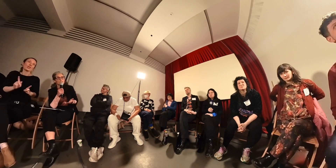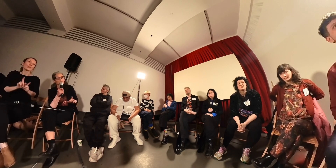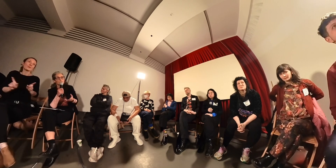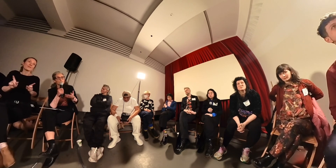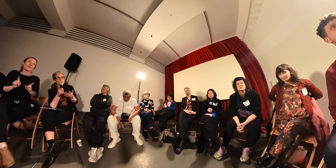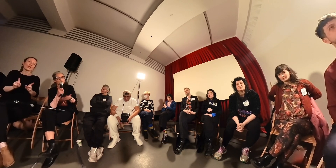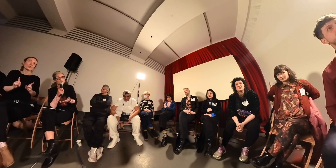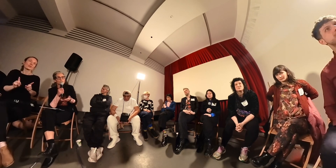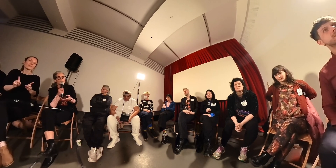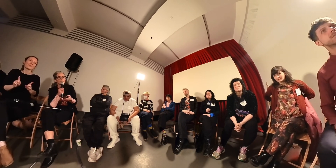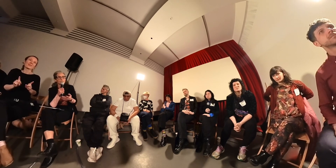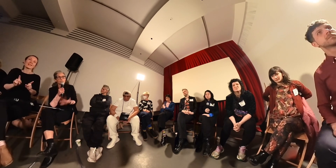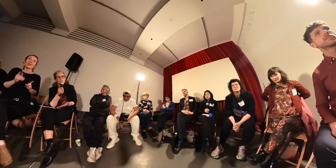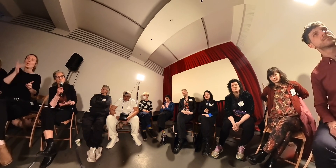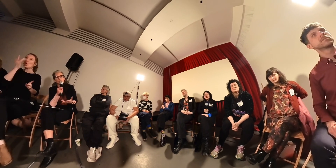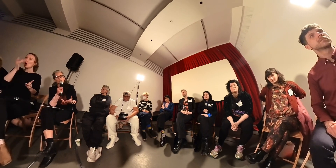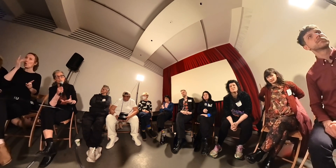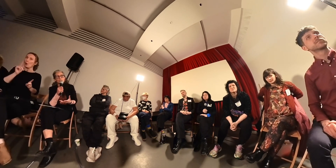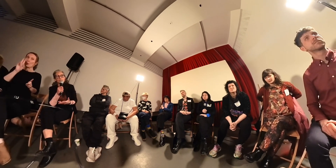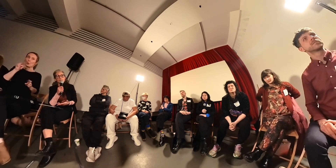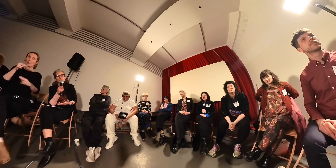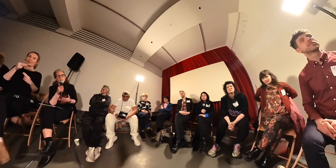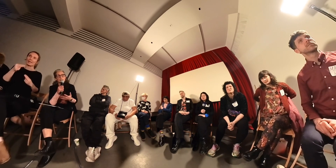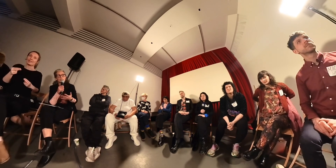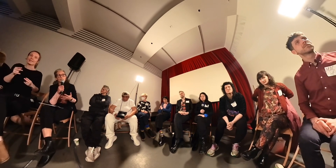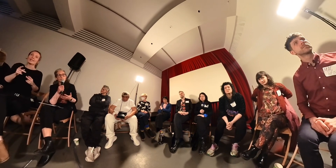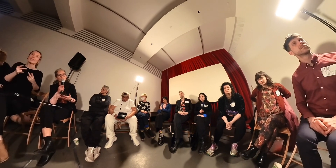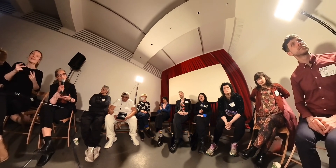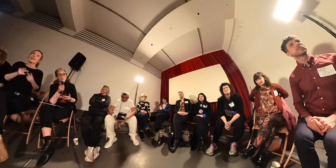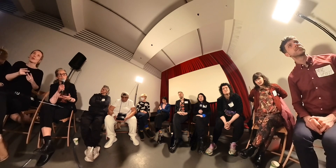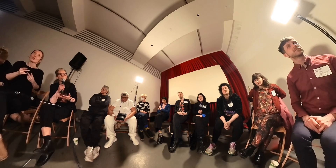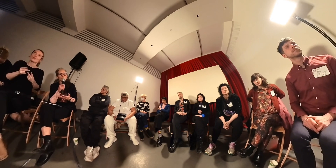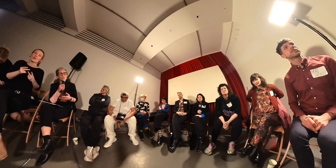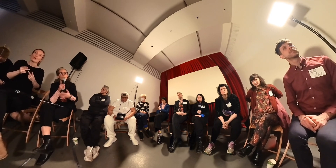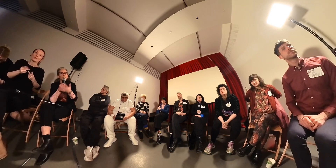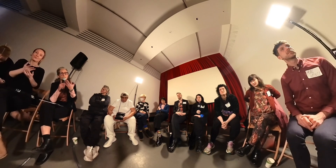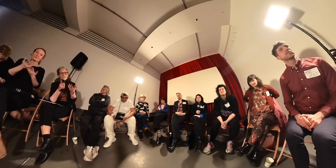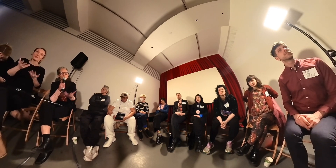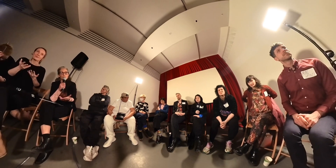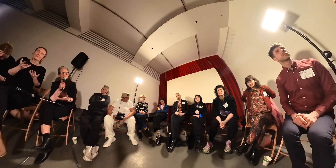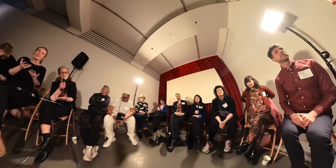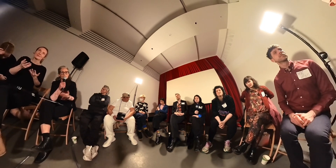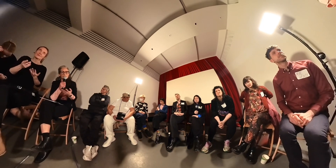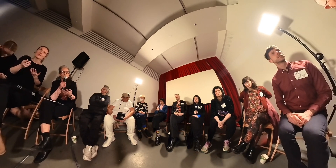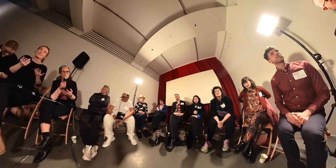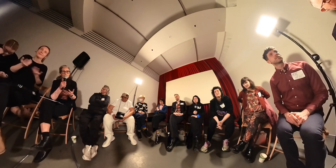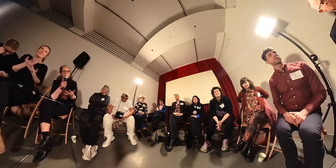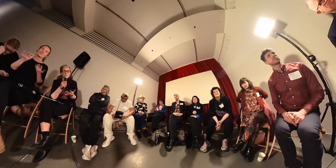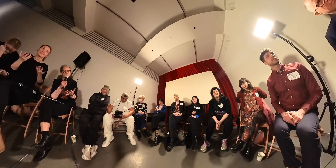právě u těch romských umělců tady vznikl, jakoby se